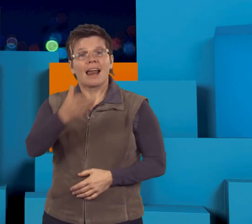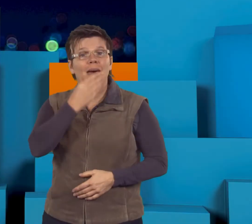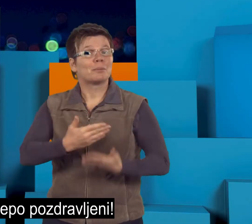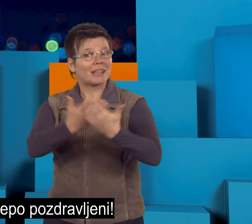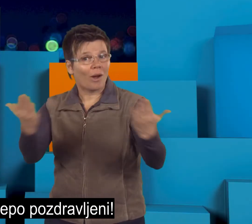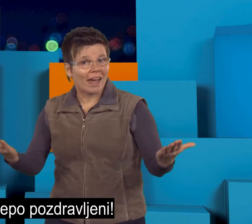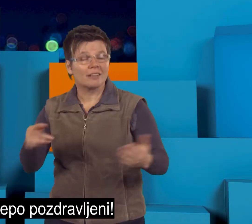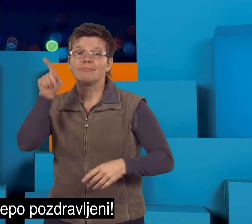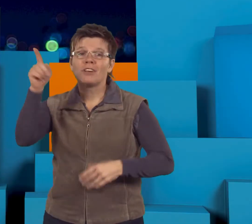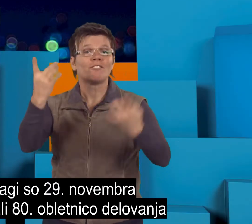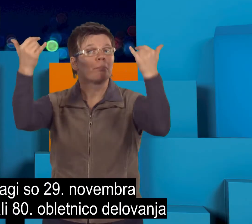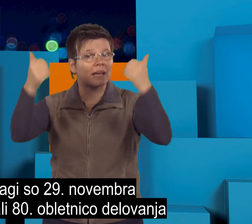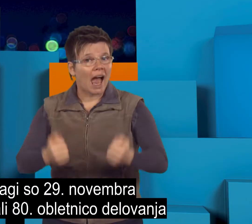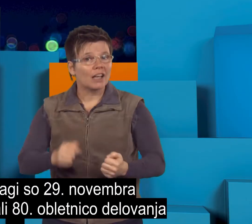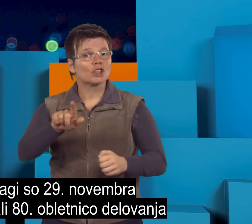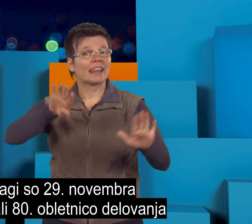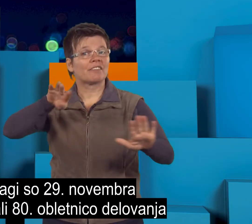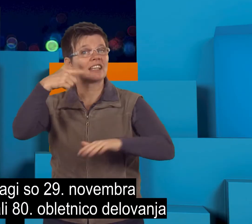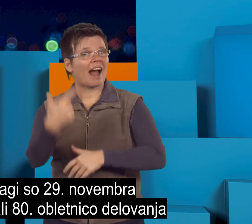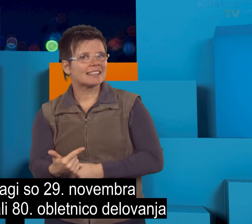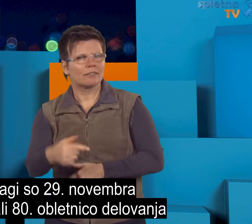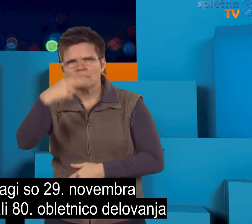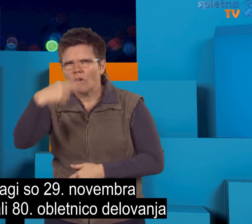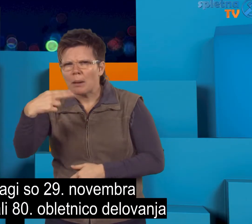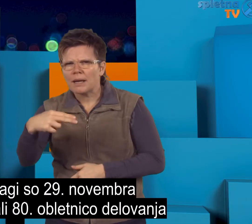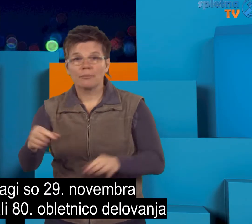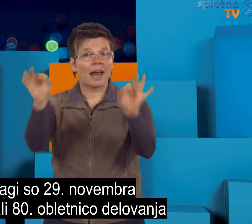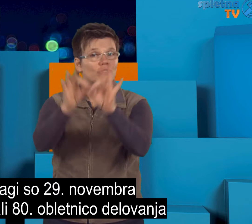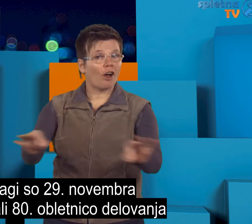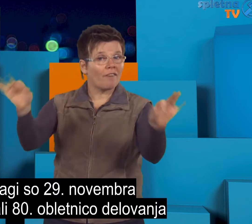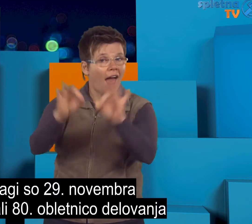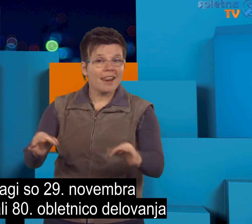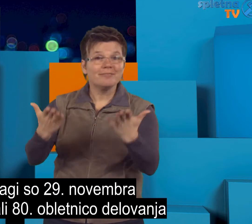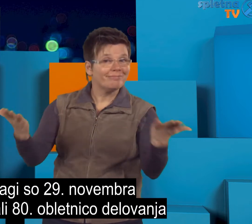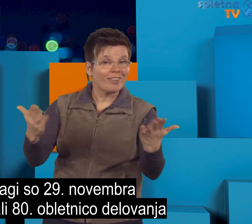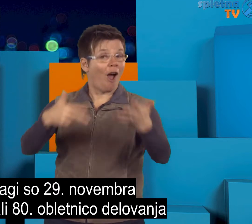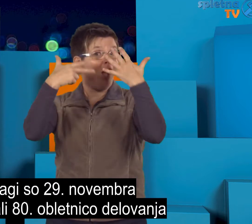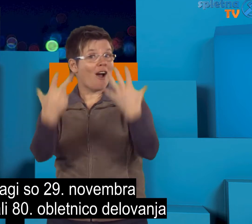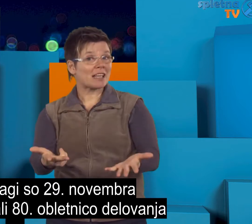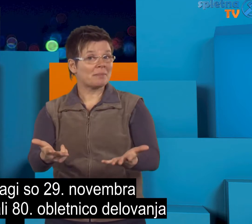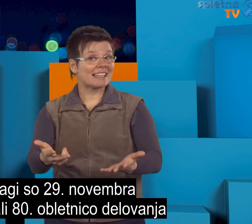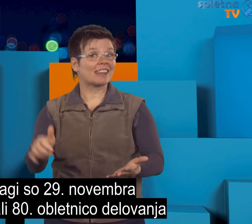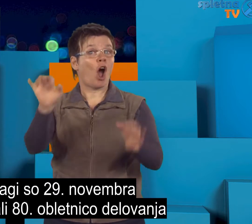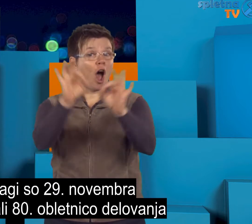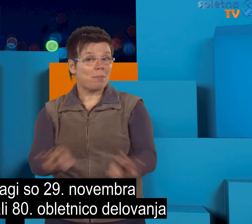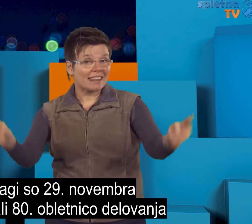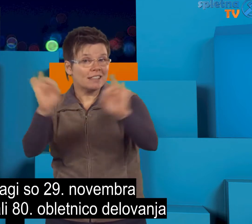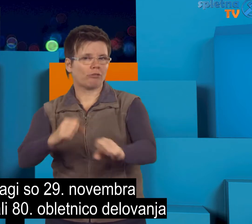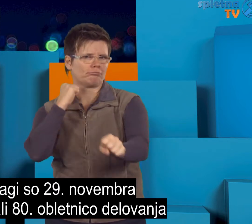Lepo pozdravljeni. V Pragi so 29. novembra praznovali 80. obletnico delovanja Češke športne zveze